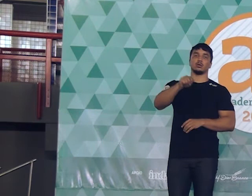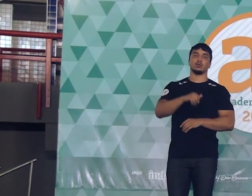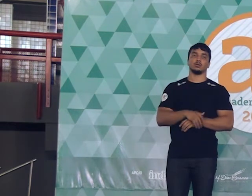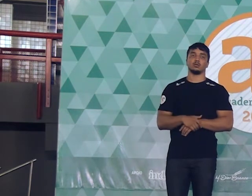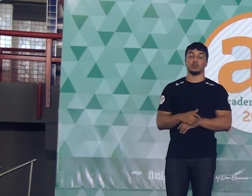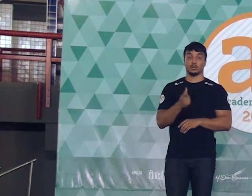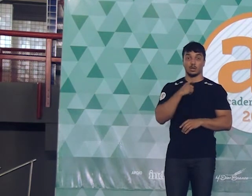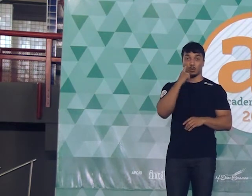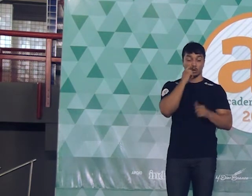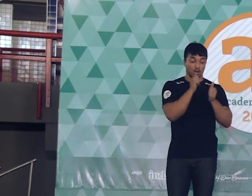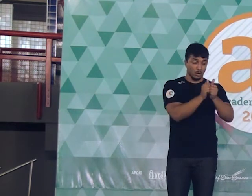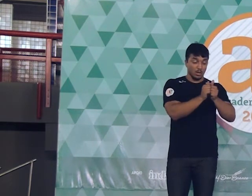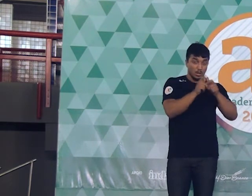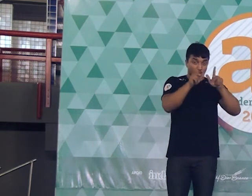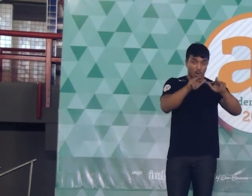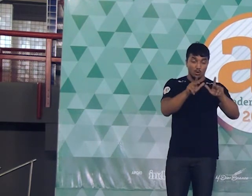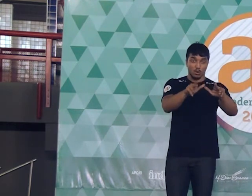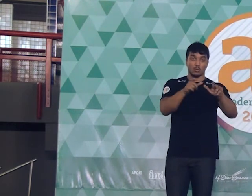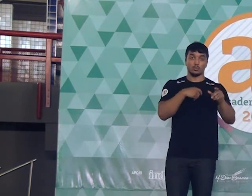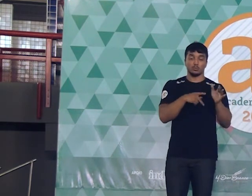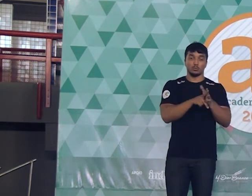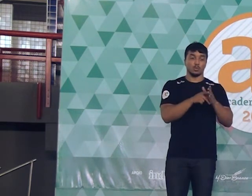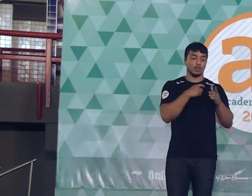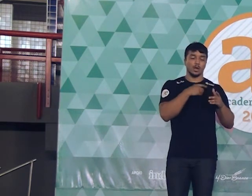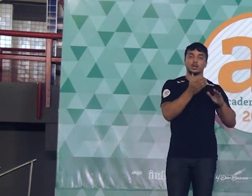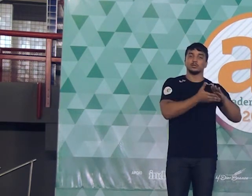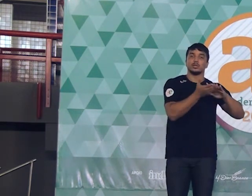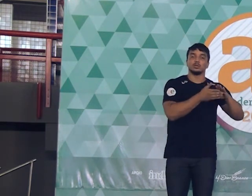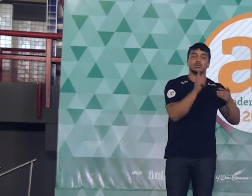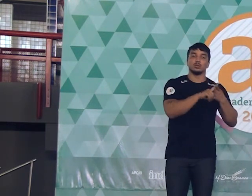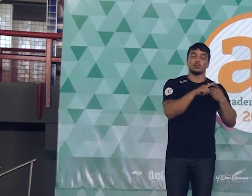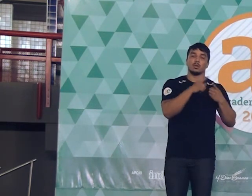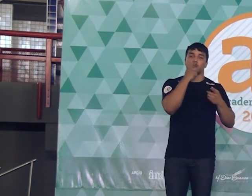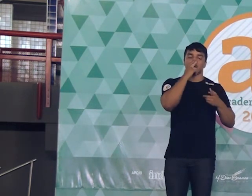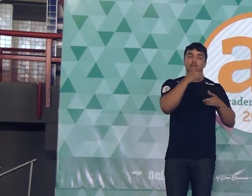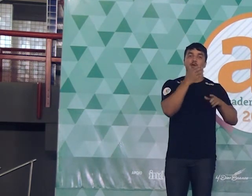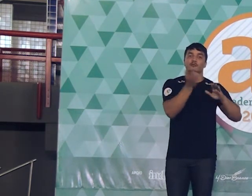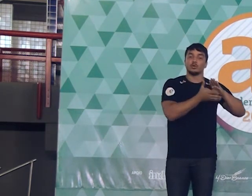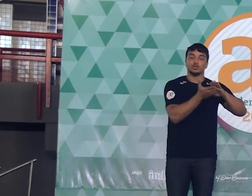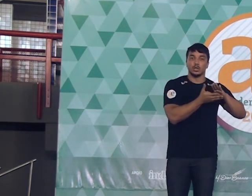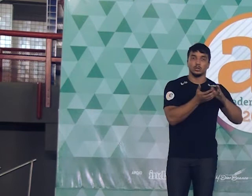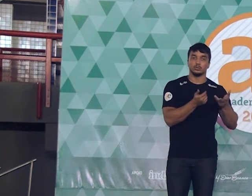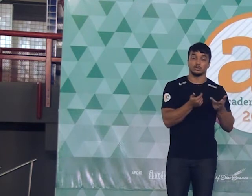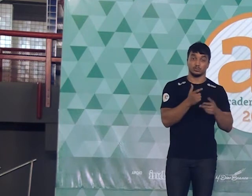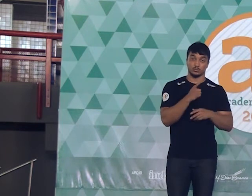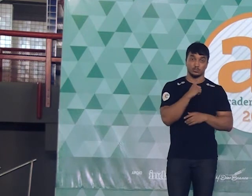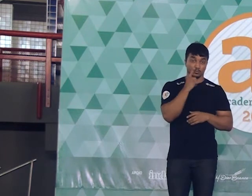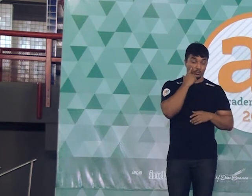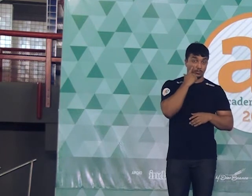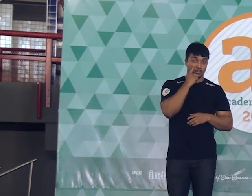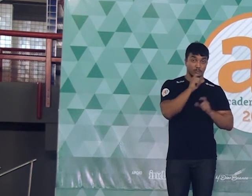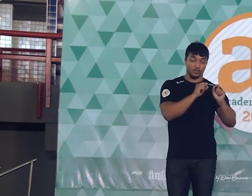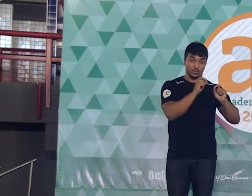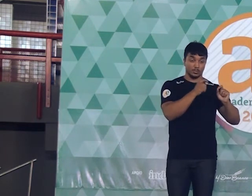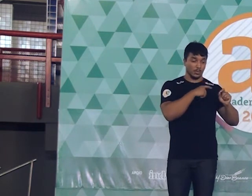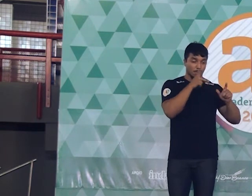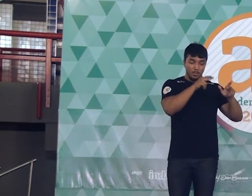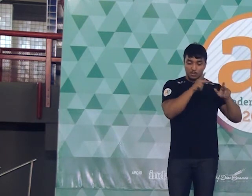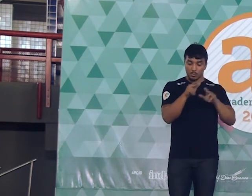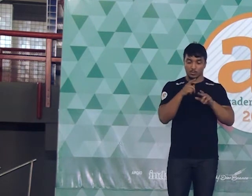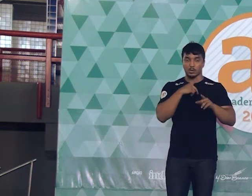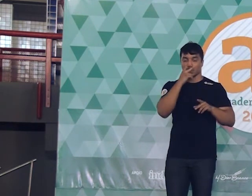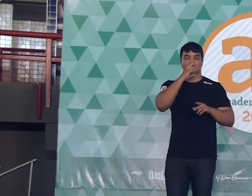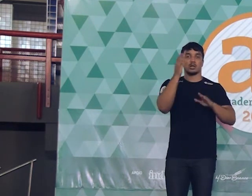envolve simultaneamente os sinais da aceleração e da velocidade. Ambos com o mesmo sinal,